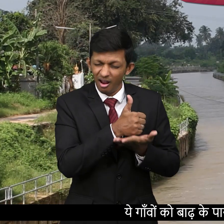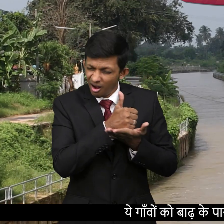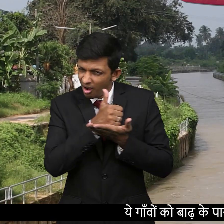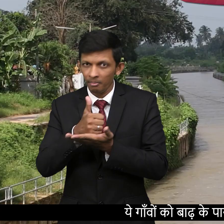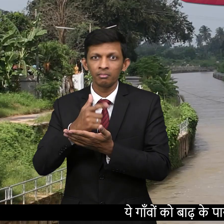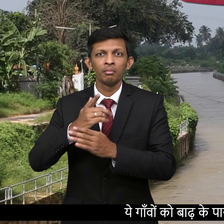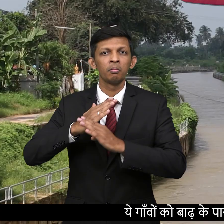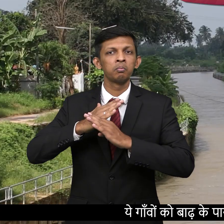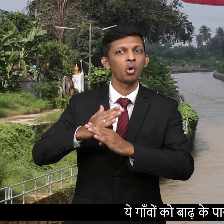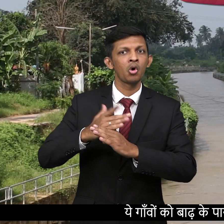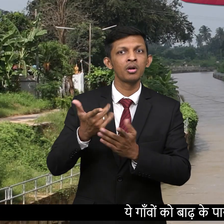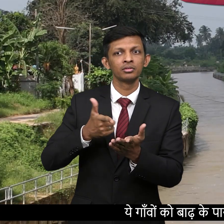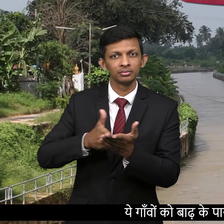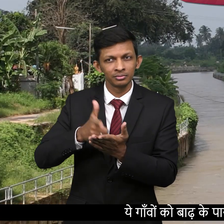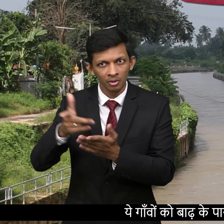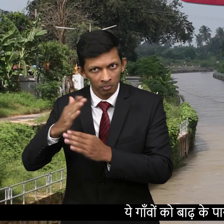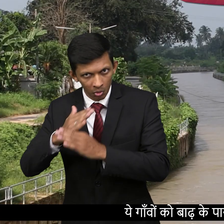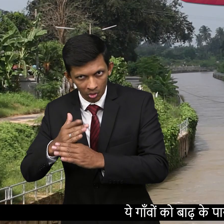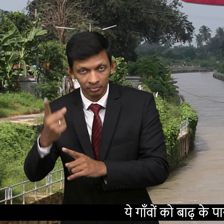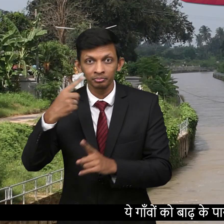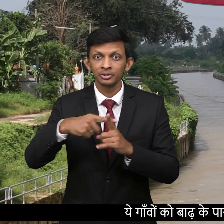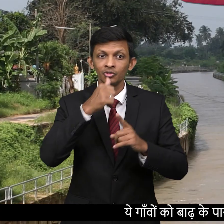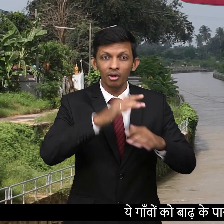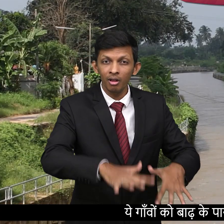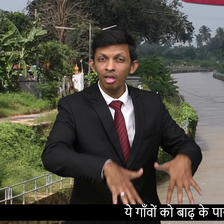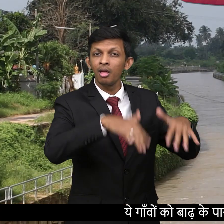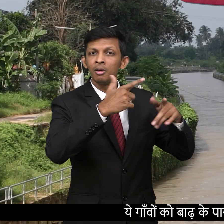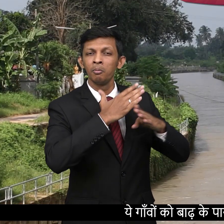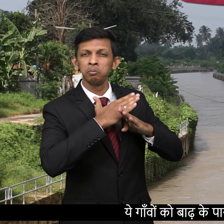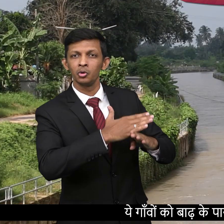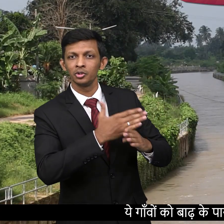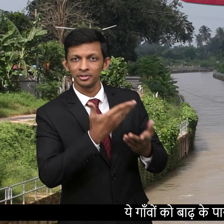ये गांवों को बाढ़ के पानी से बचाने में मदद करते हैं।